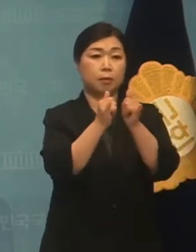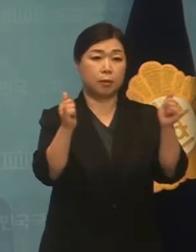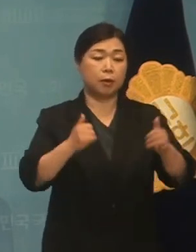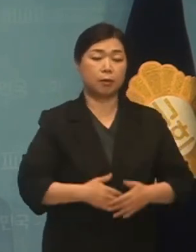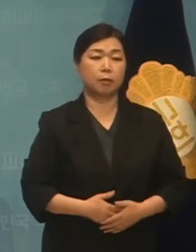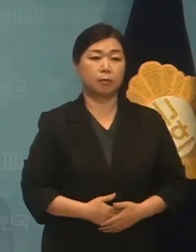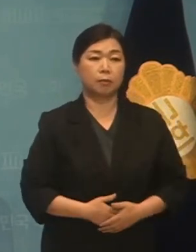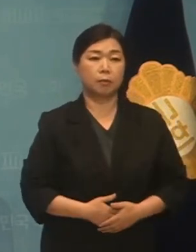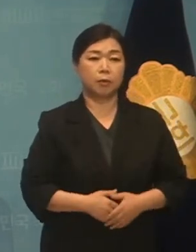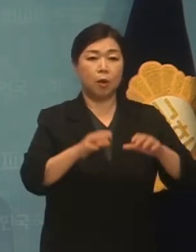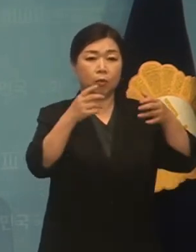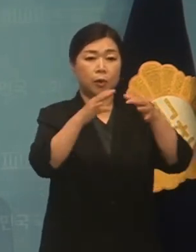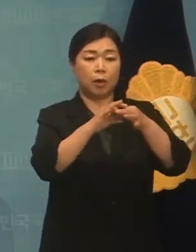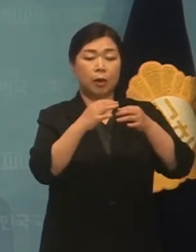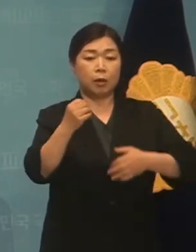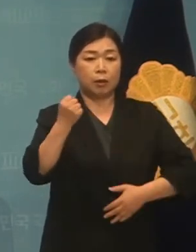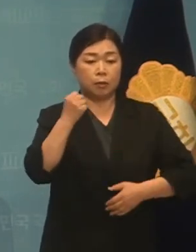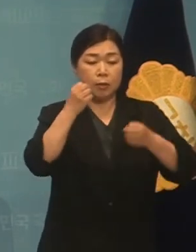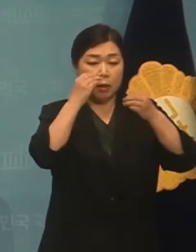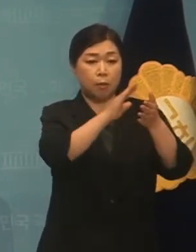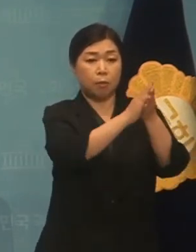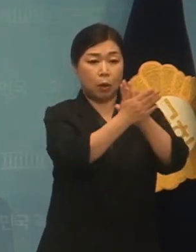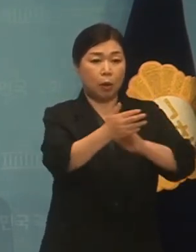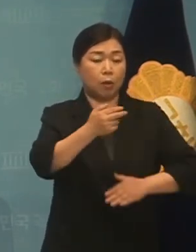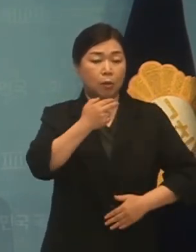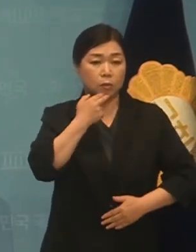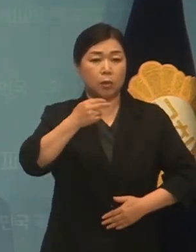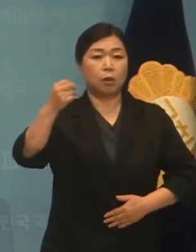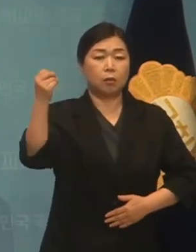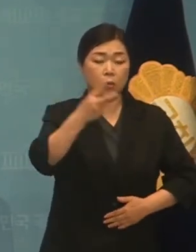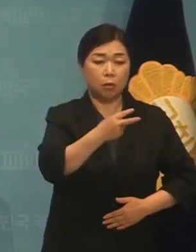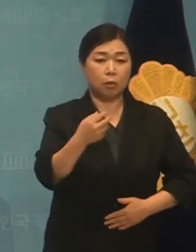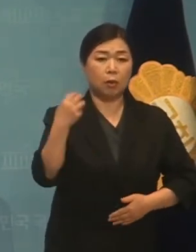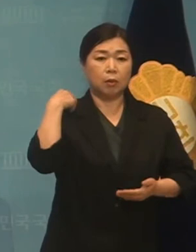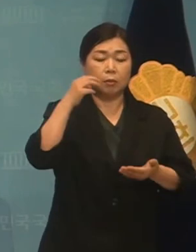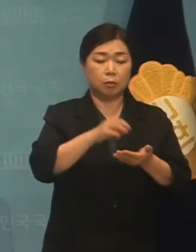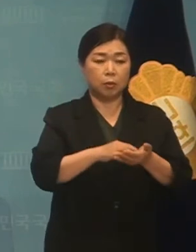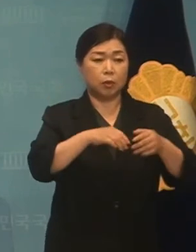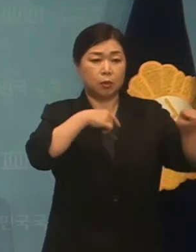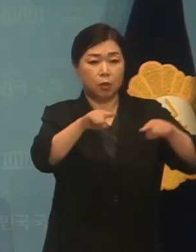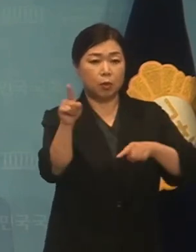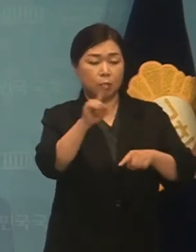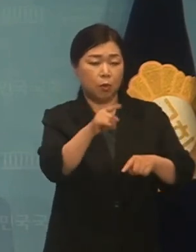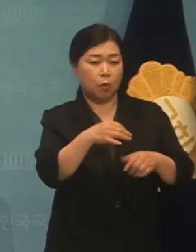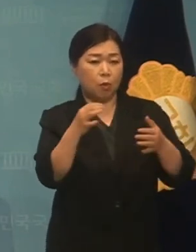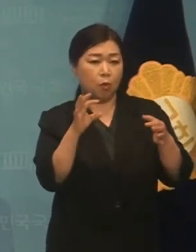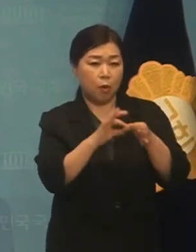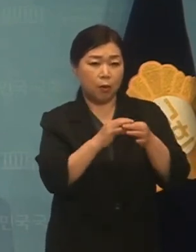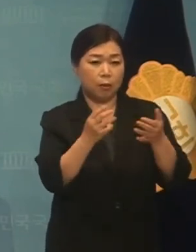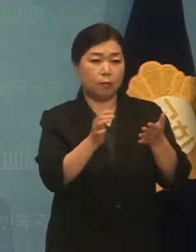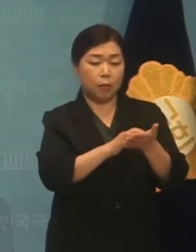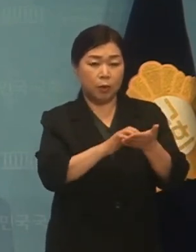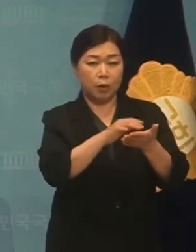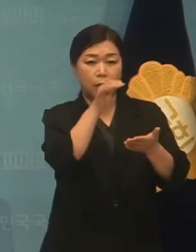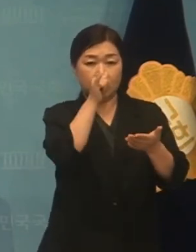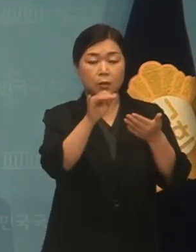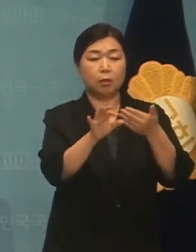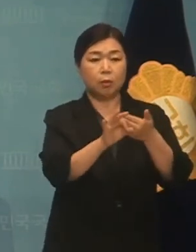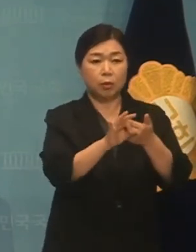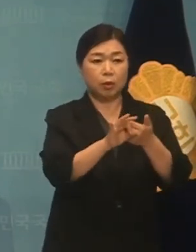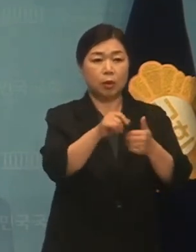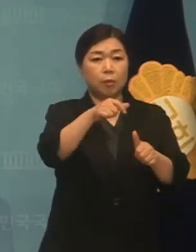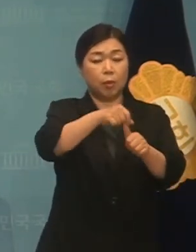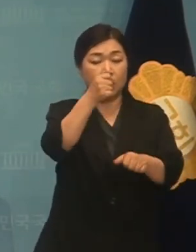국민의힘이 새롭게 변하지 않은 채 또다시 정치적 이해관계로 당대표가 결정된다면